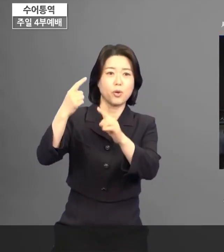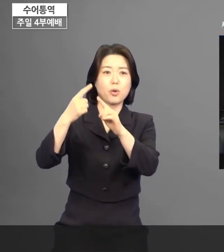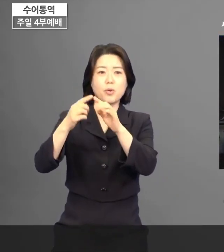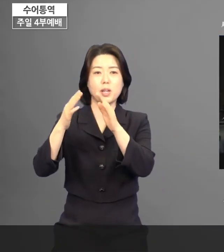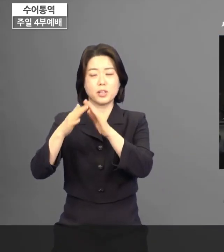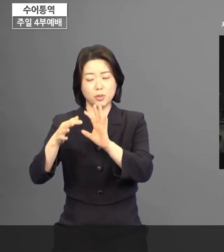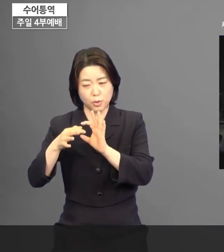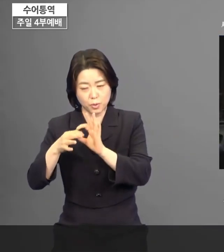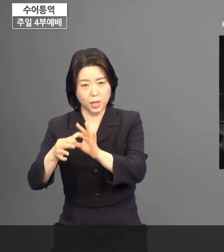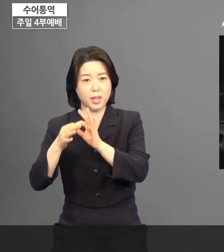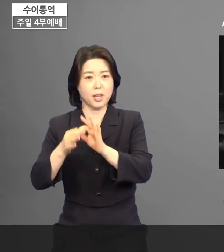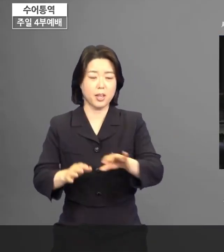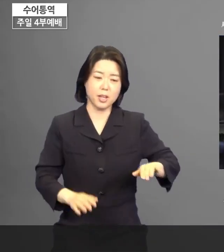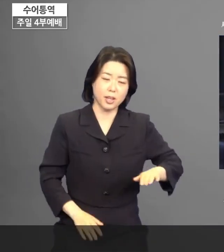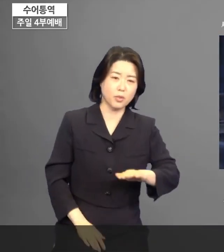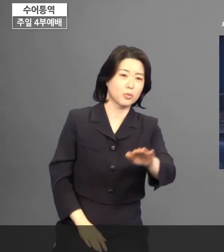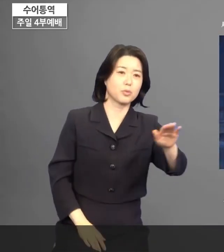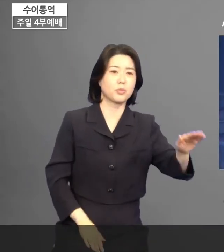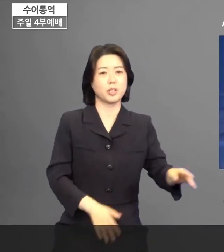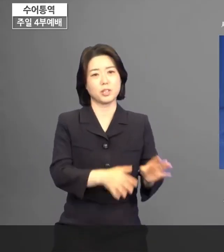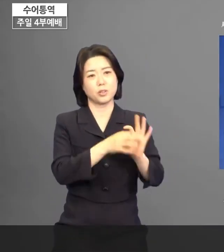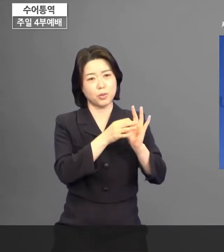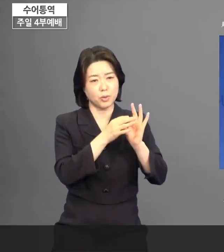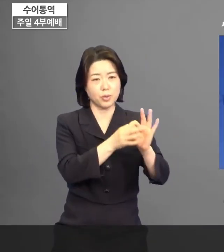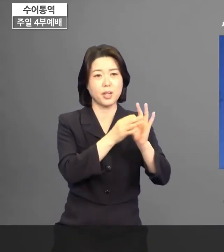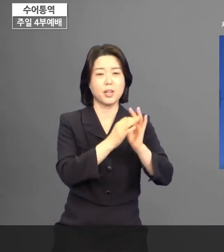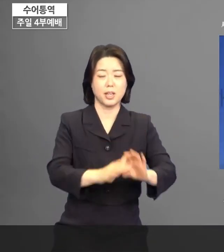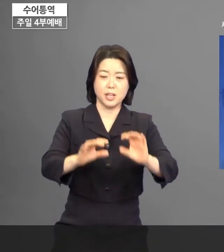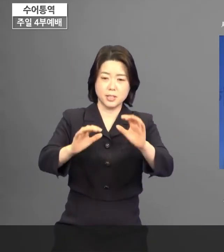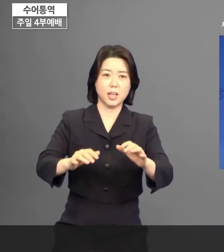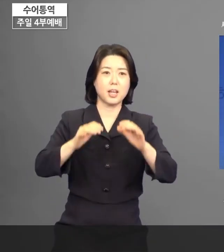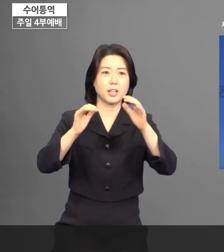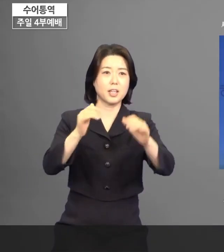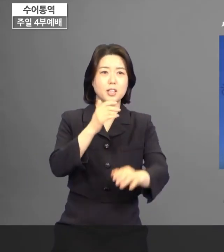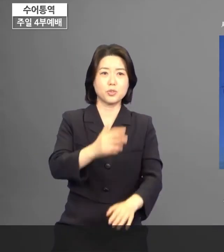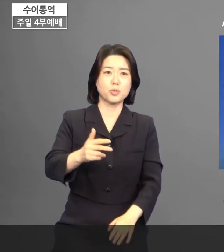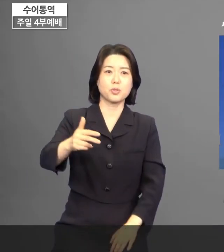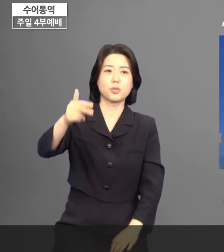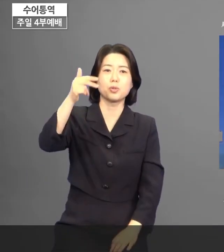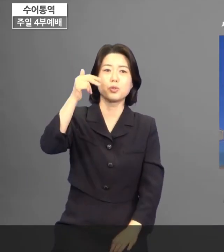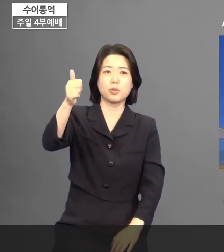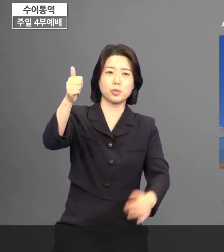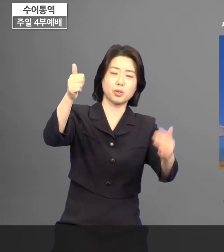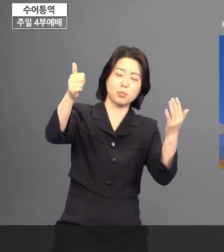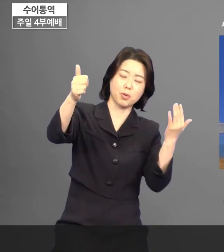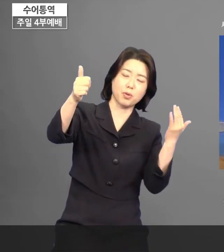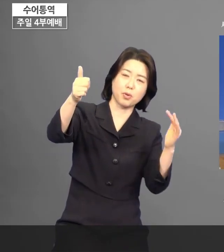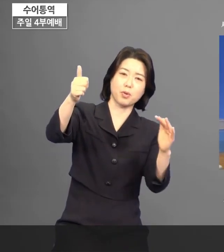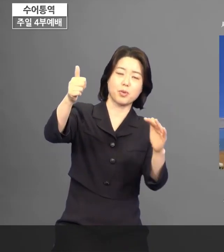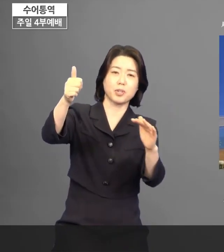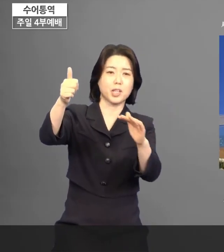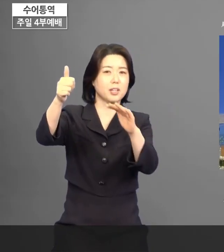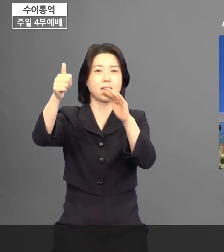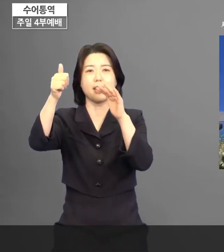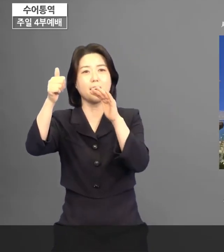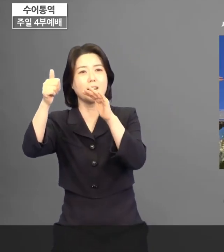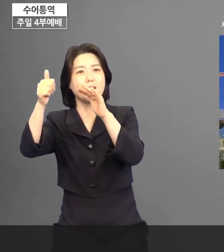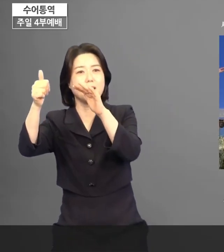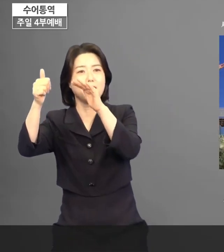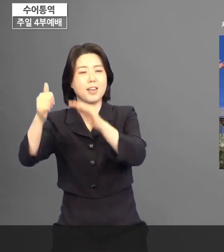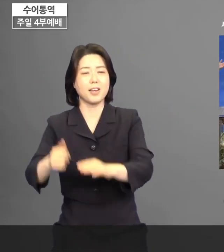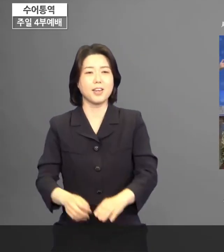주의 교회를 통해 세상이 주를 볼 것입니다. 세상이 주를 그 손 들고 찬양합시다.